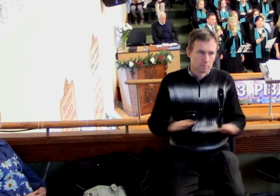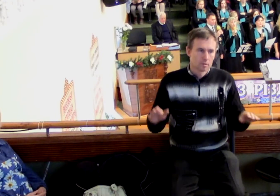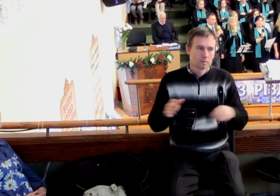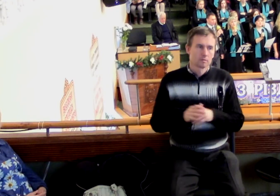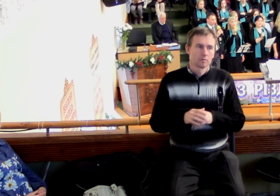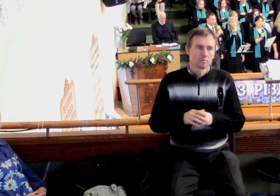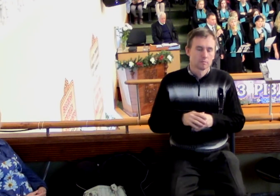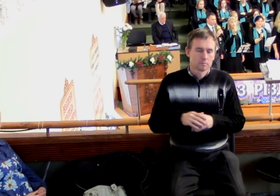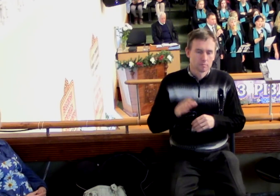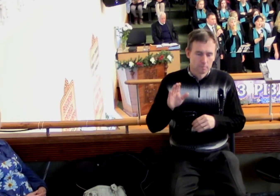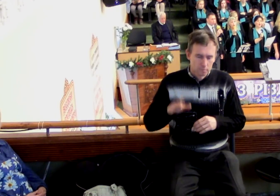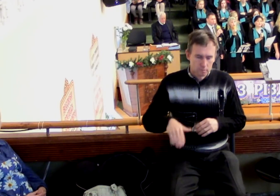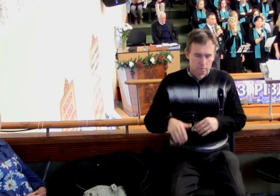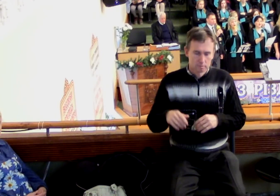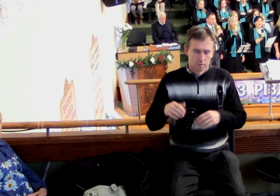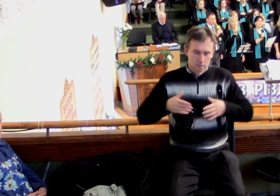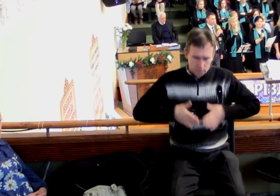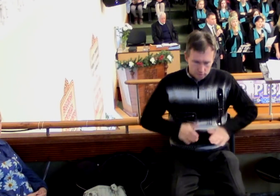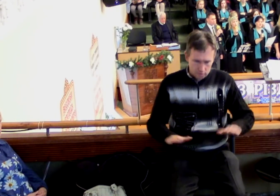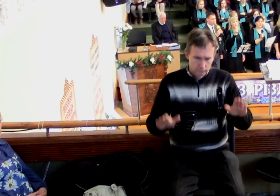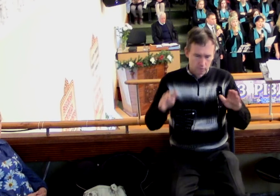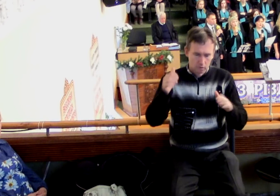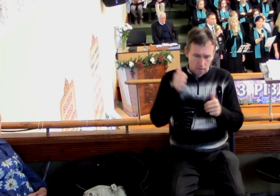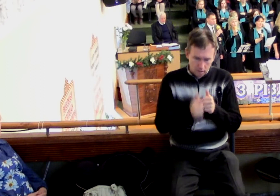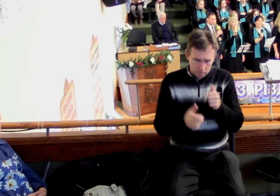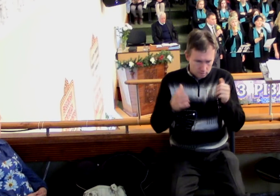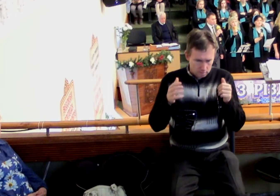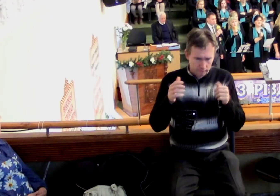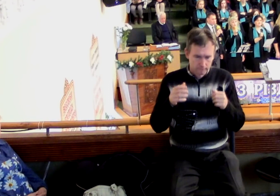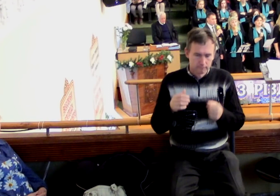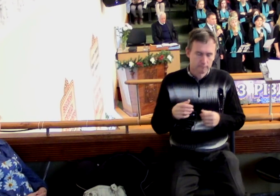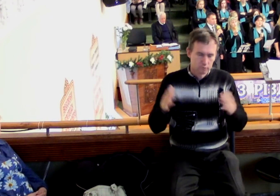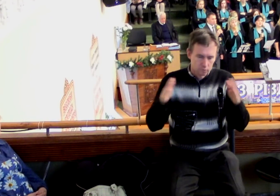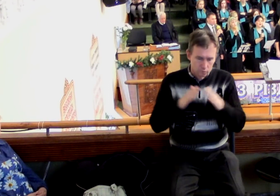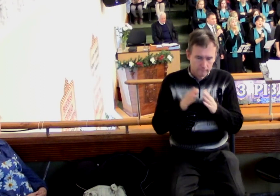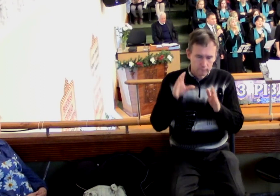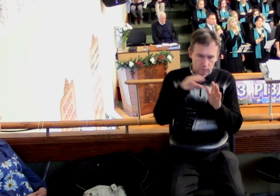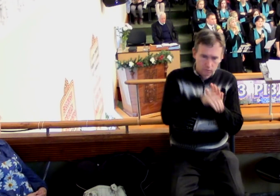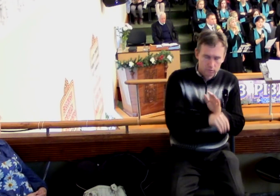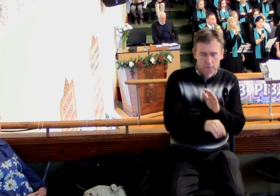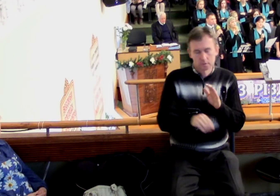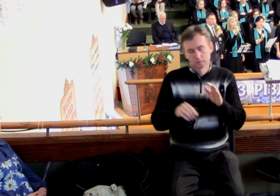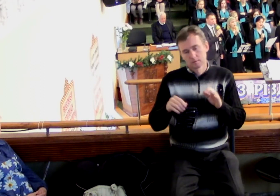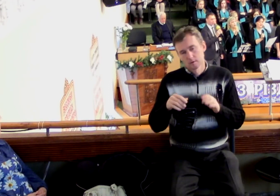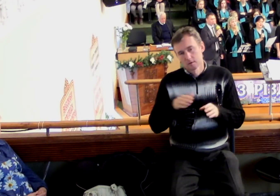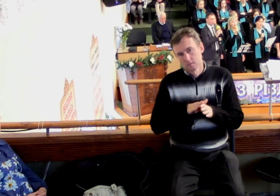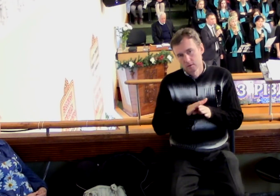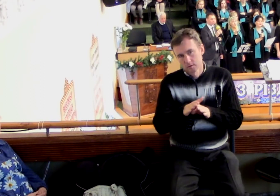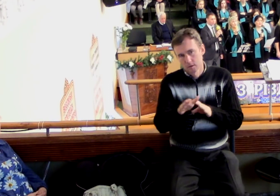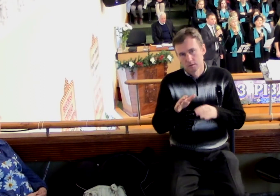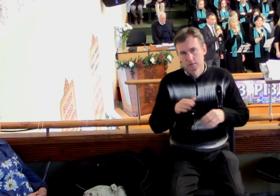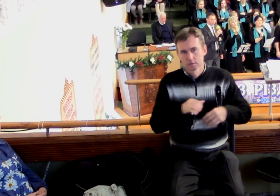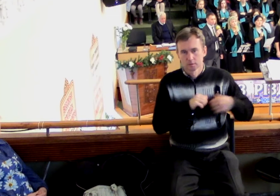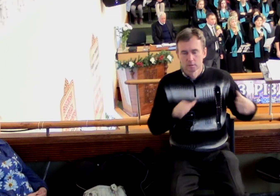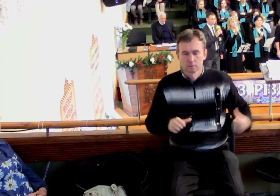поем, пусть оно приходит в каждый дом, сердце наполняет уст